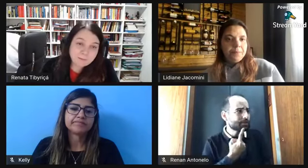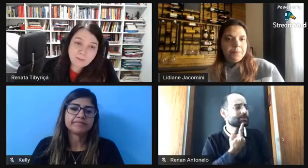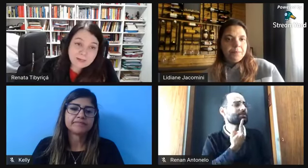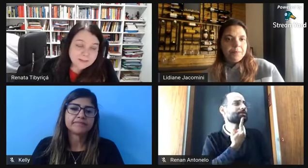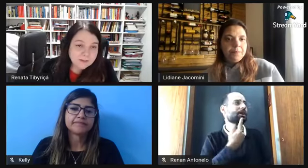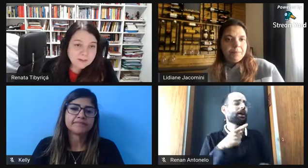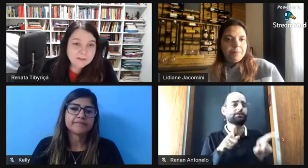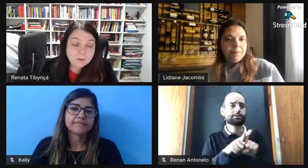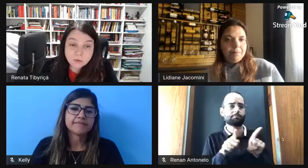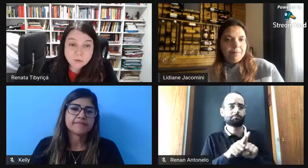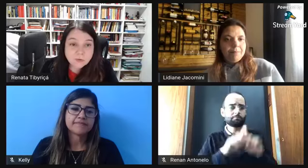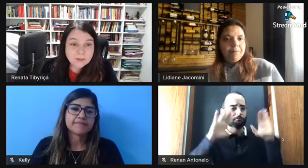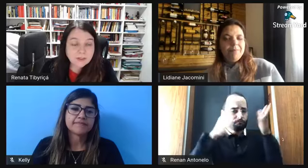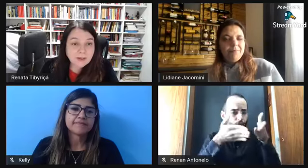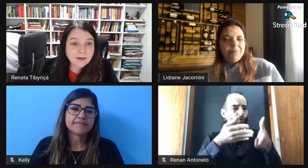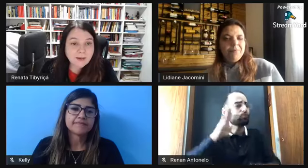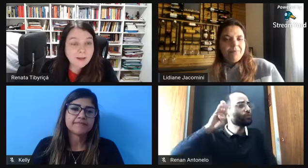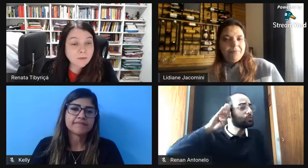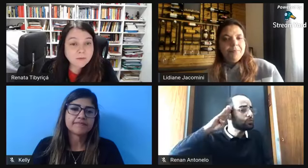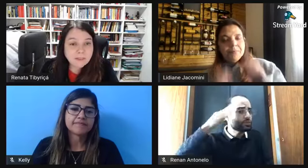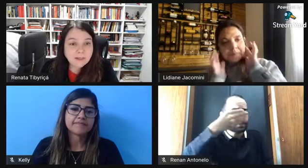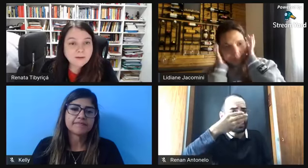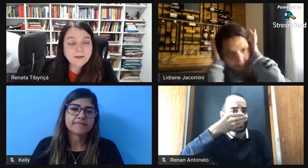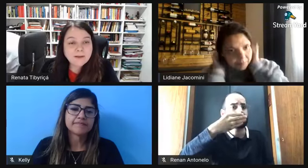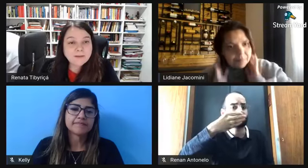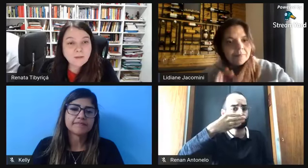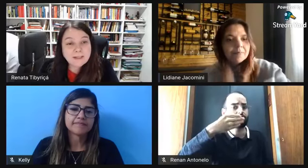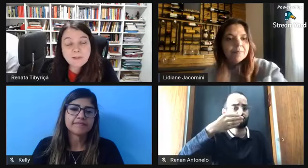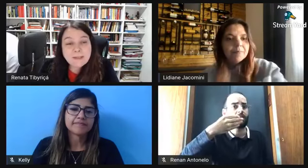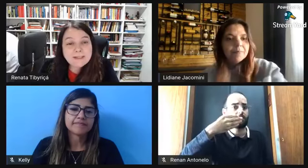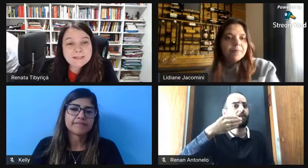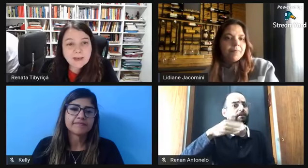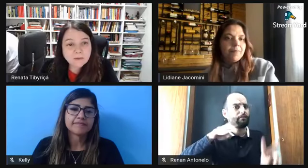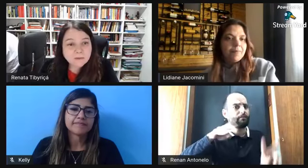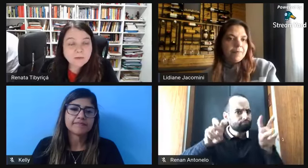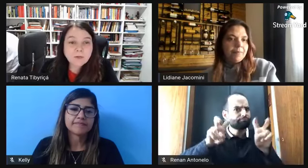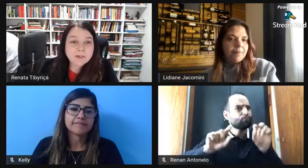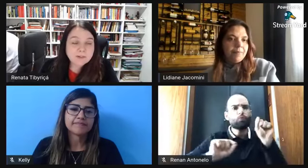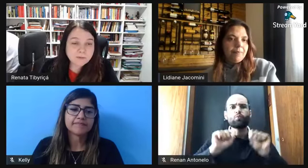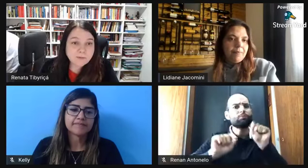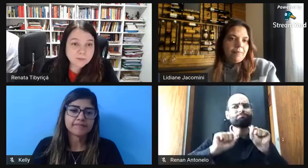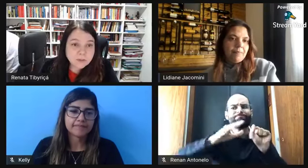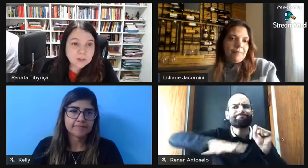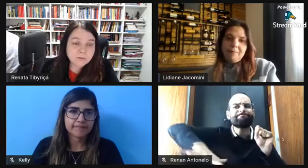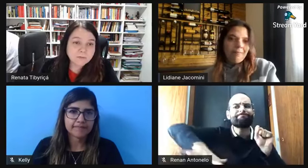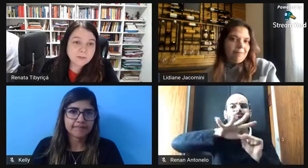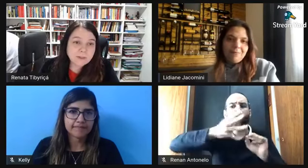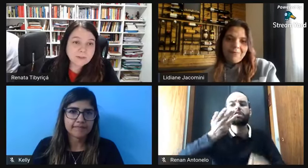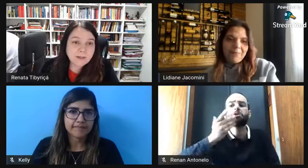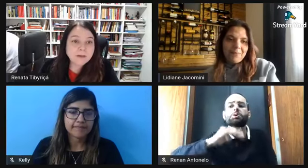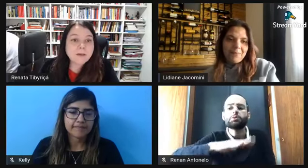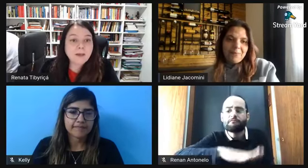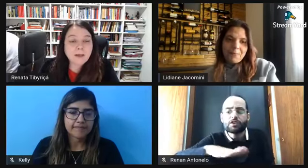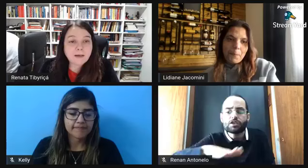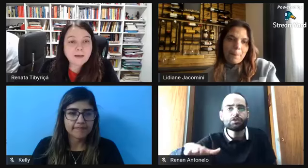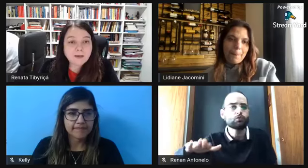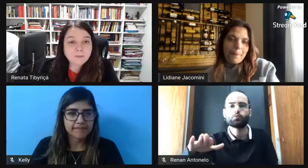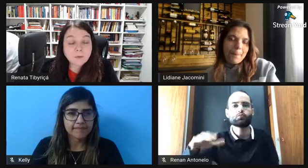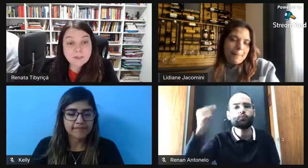ainda mais na questão da surdo-cegueira, é algo que não é nem pensado na educação infantil.